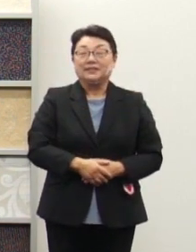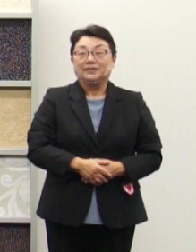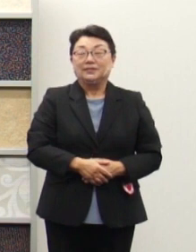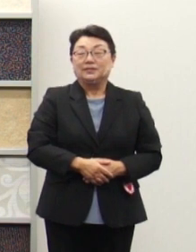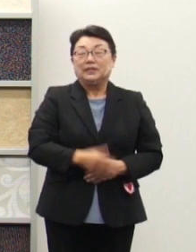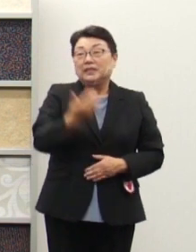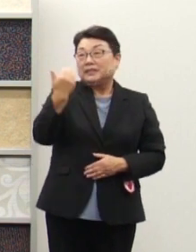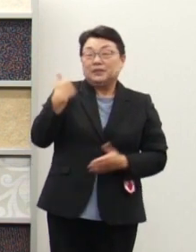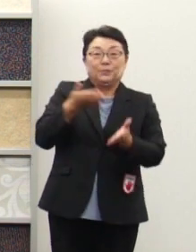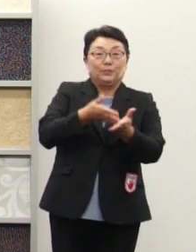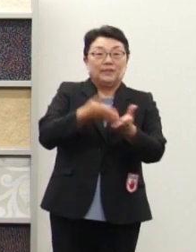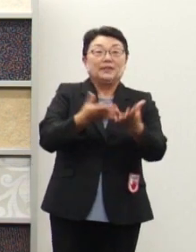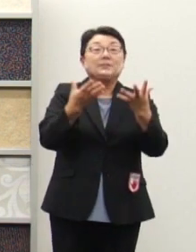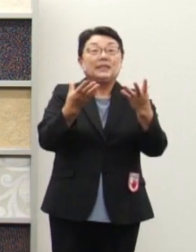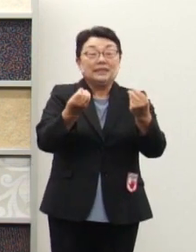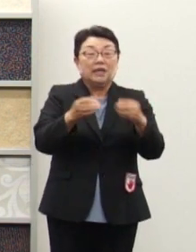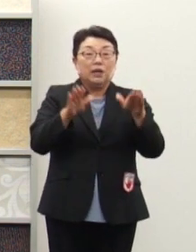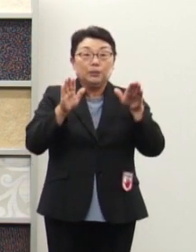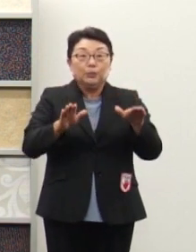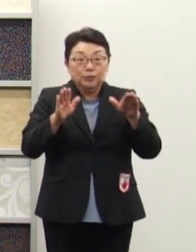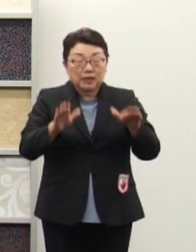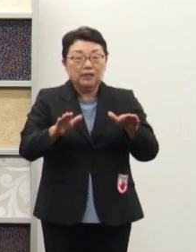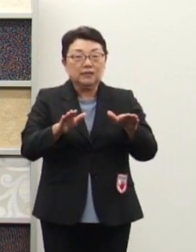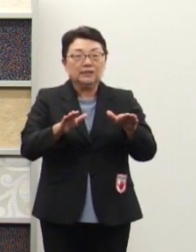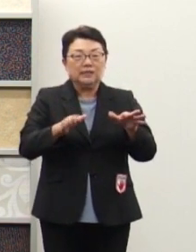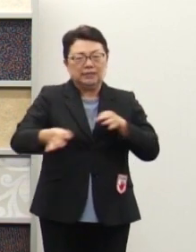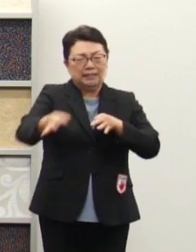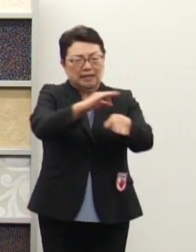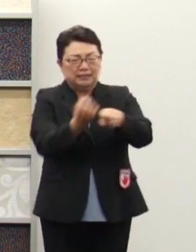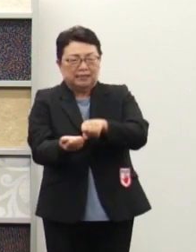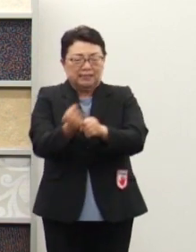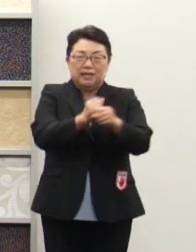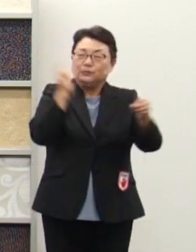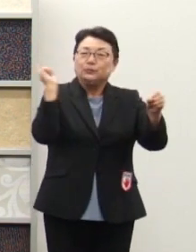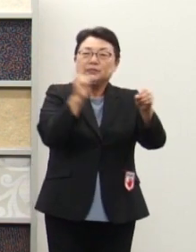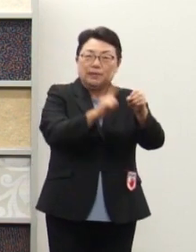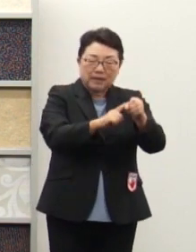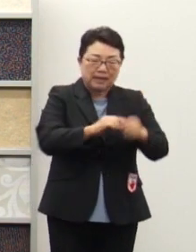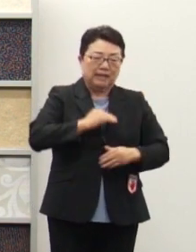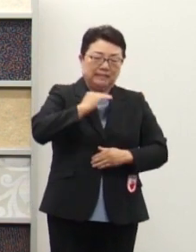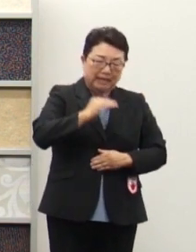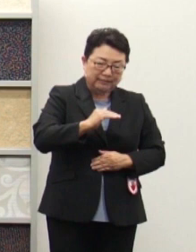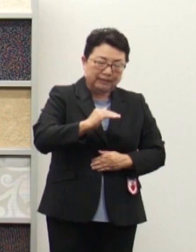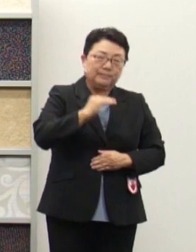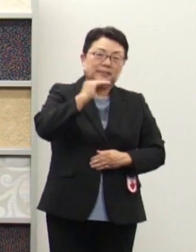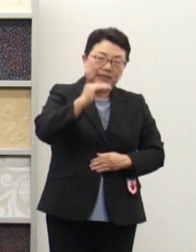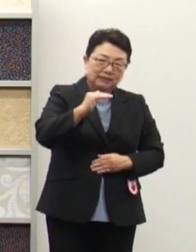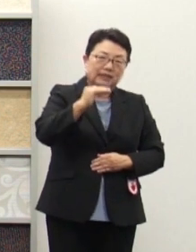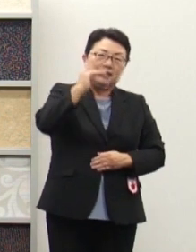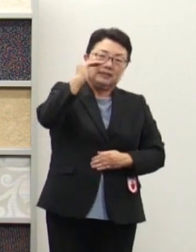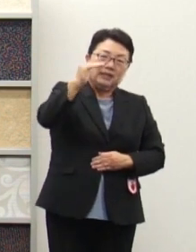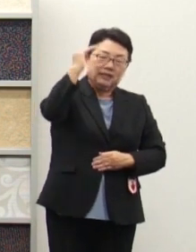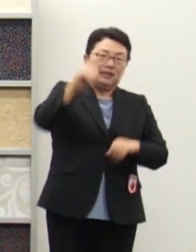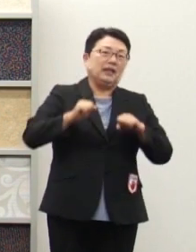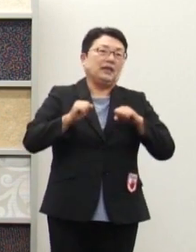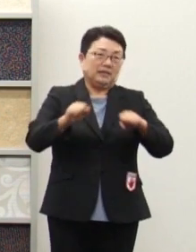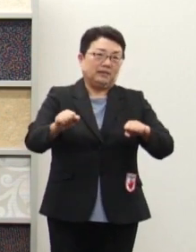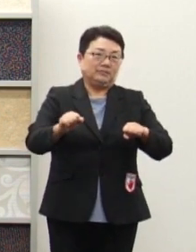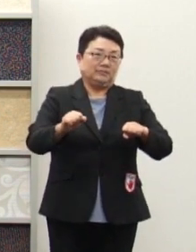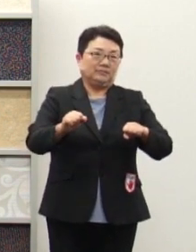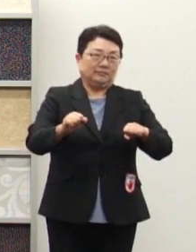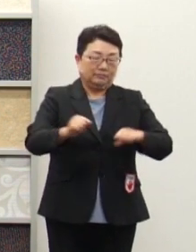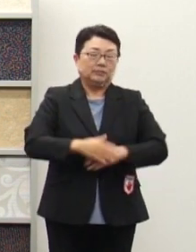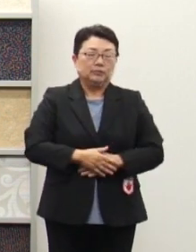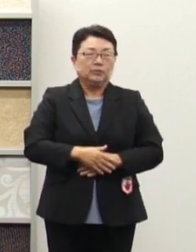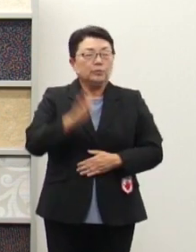先ほども申し上げました通り、今回経済回復に向けまして段階的にアクセルを踏むことといたしましたのは、今